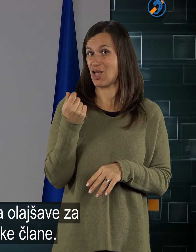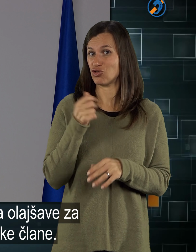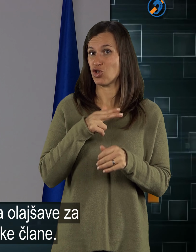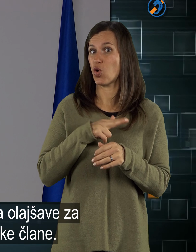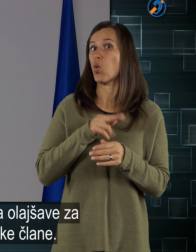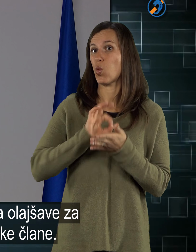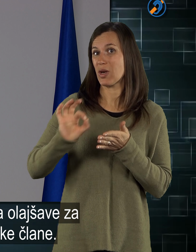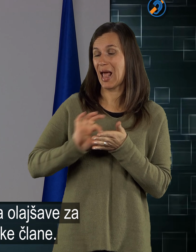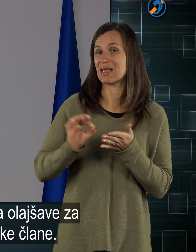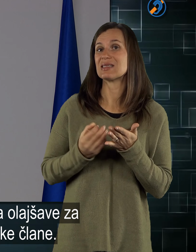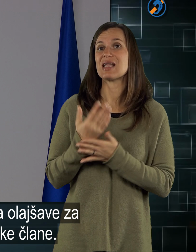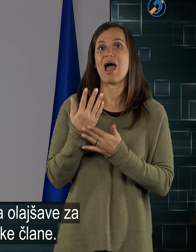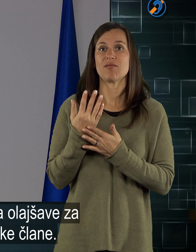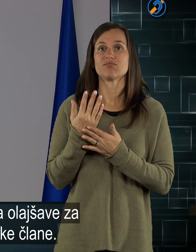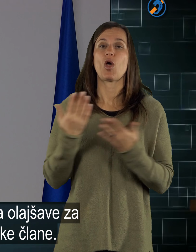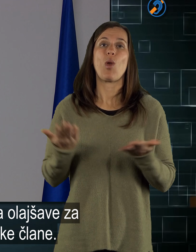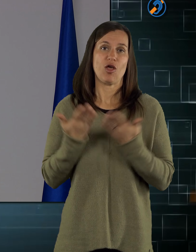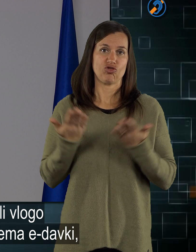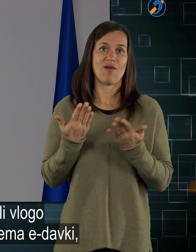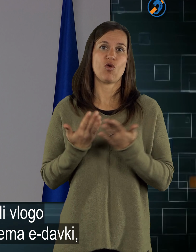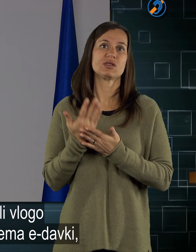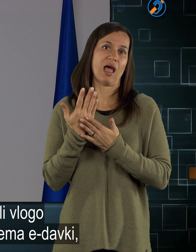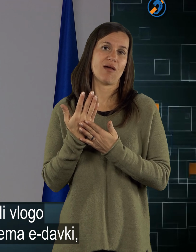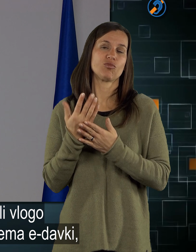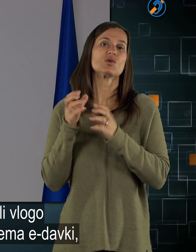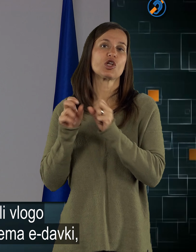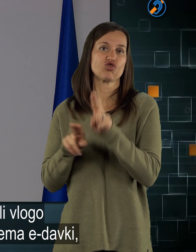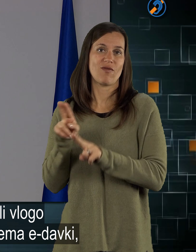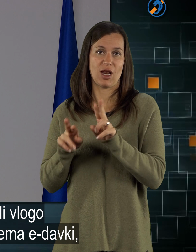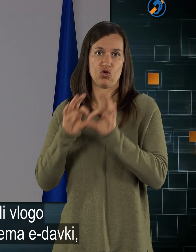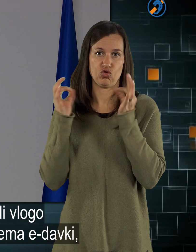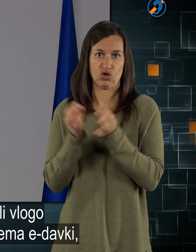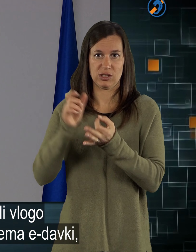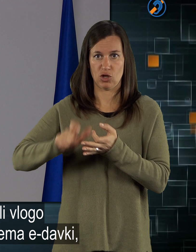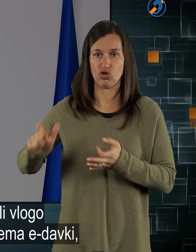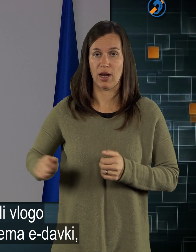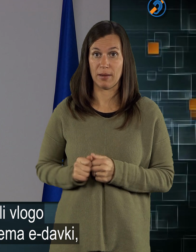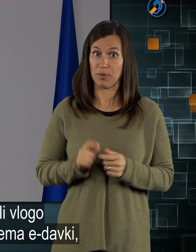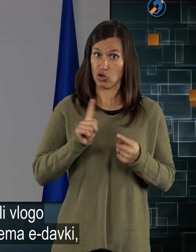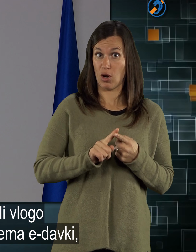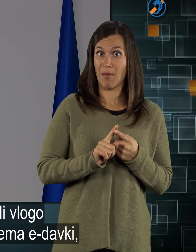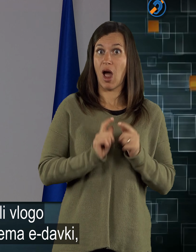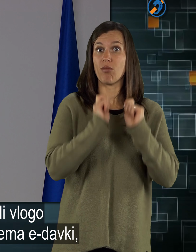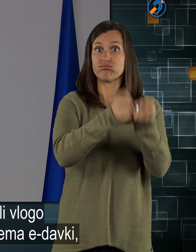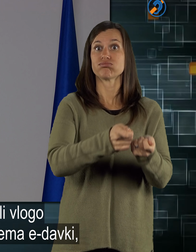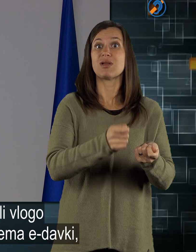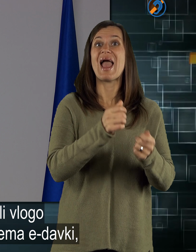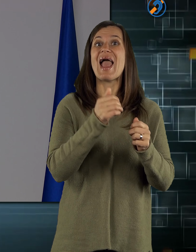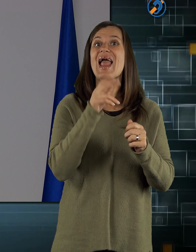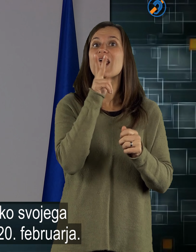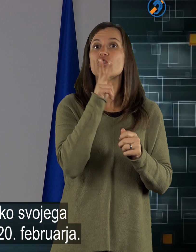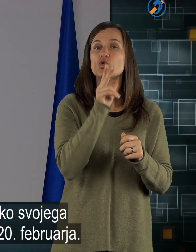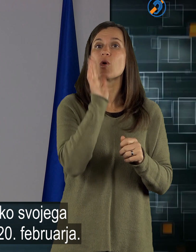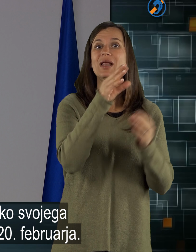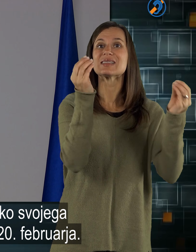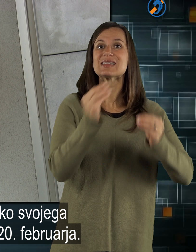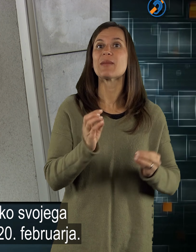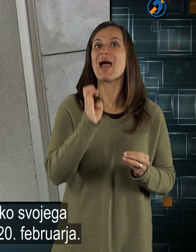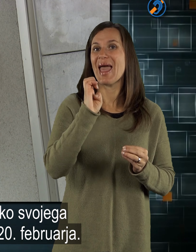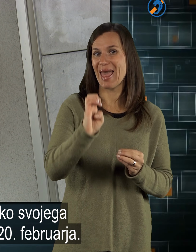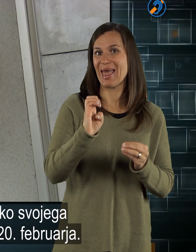uveljavljanja olajšave za vzdrževane družinske člane. Če bodo pa oddali vlogo elektronsko prek sistema e-davki, pa